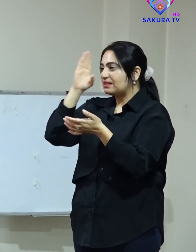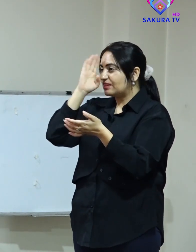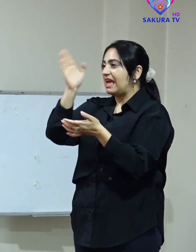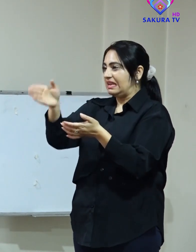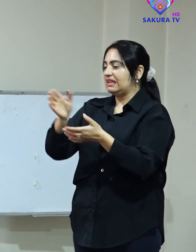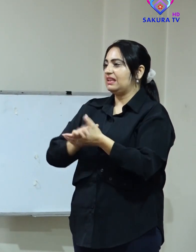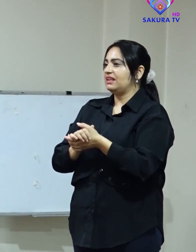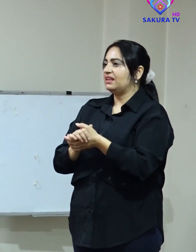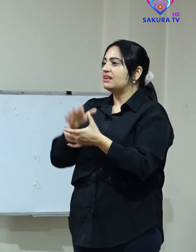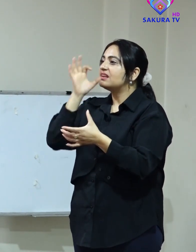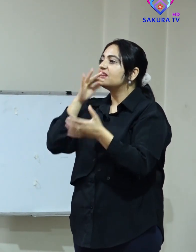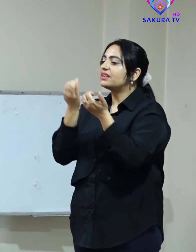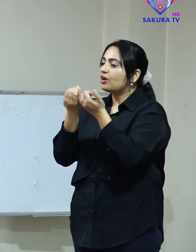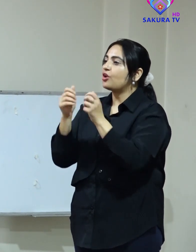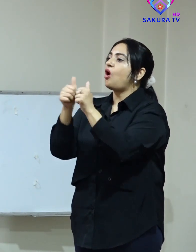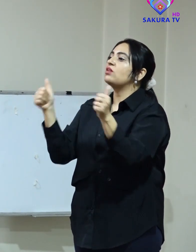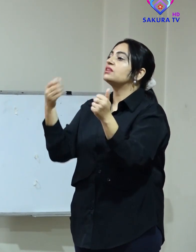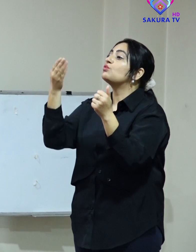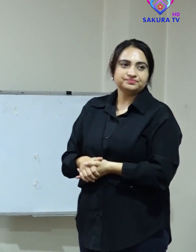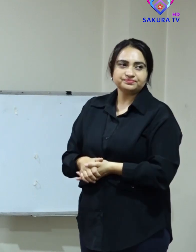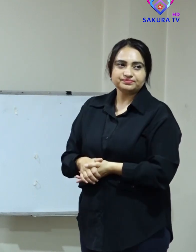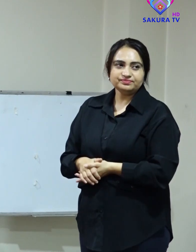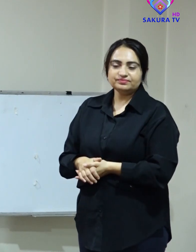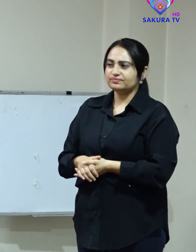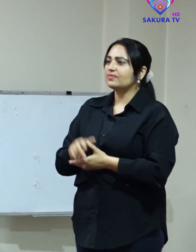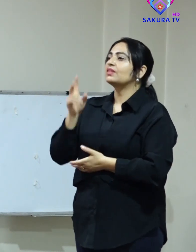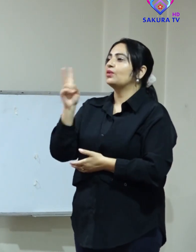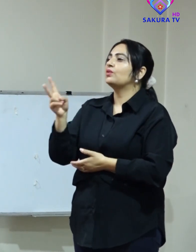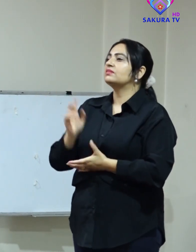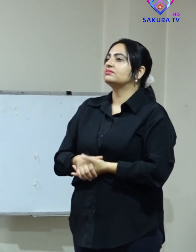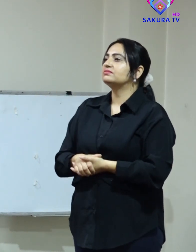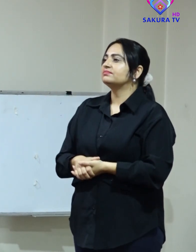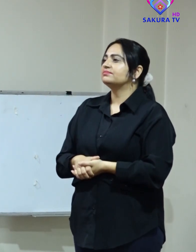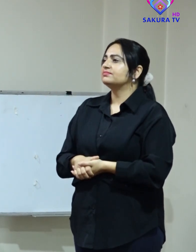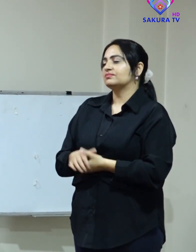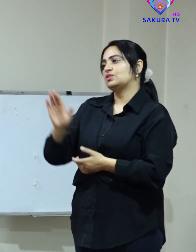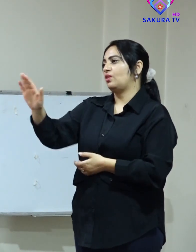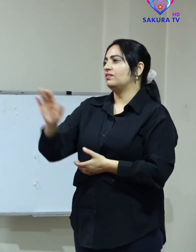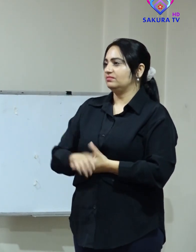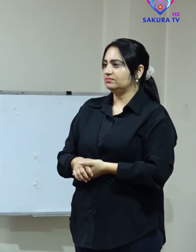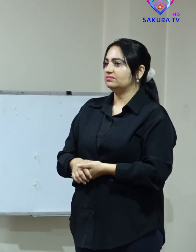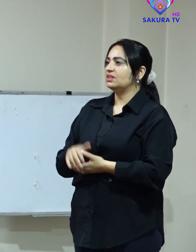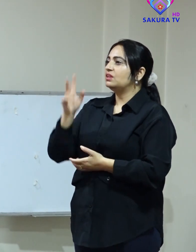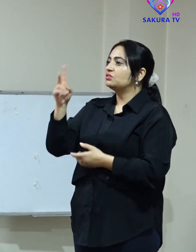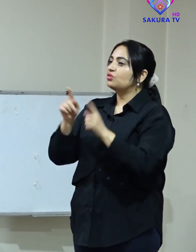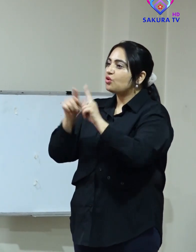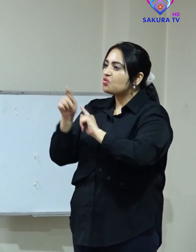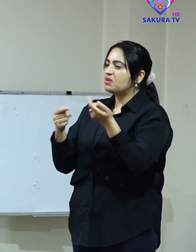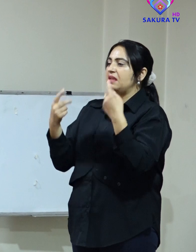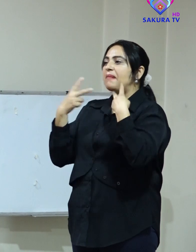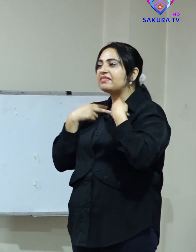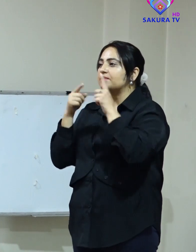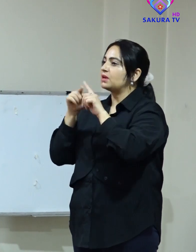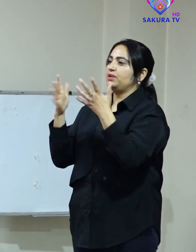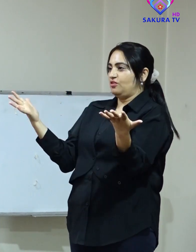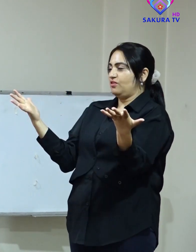सरकारले निर्णय गरे अनुसार हुनेछ, त्यो चाहिँ छ, त्यो कुनै दण्डात्मक पनि छैन, केही